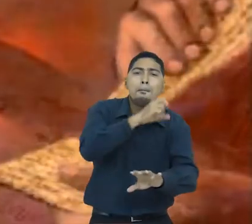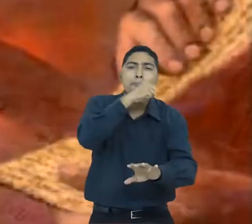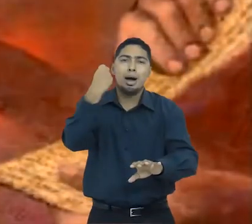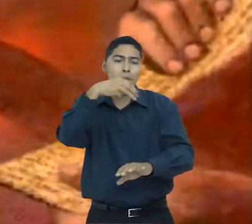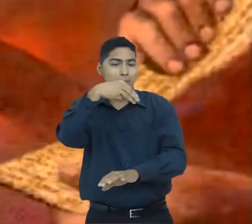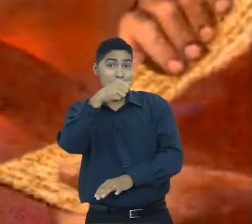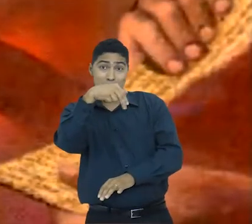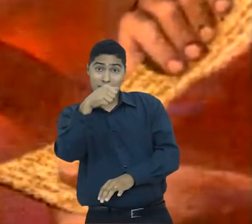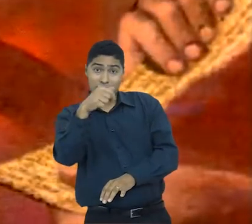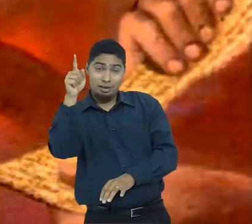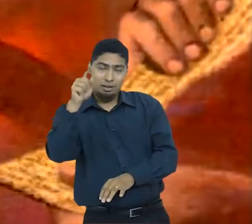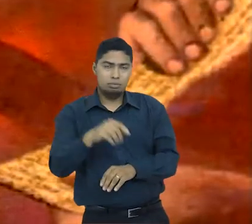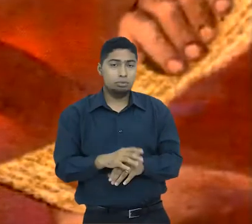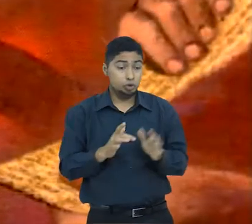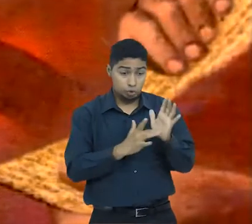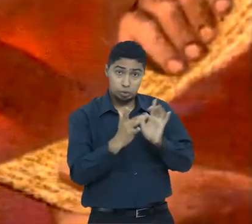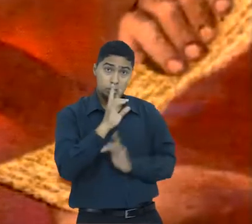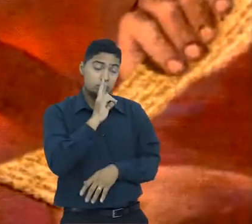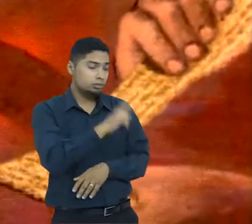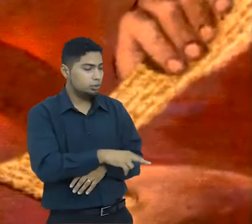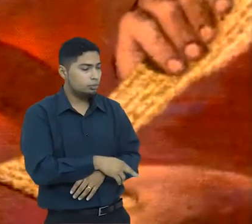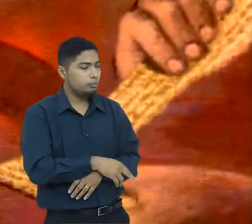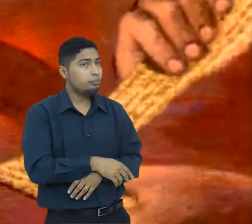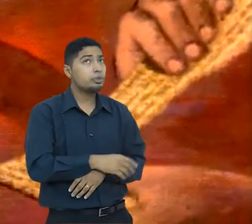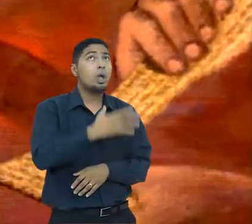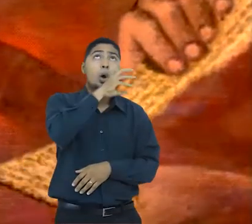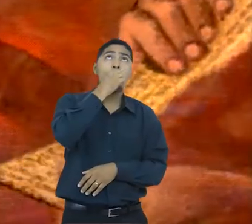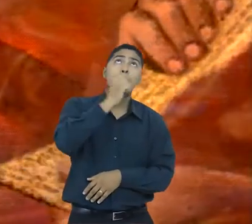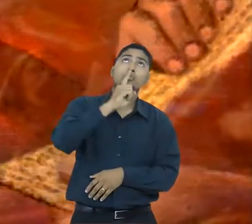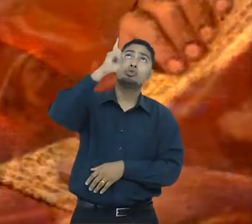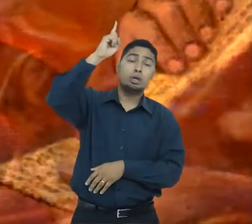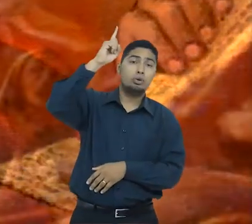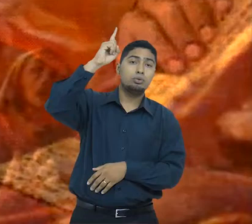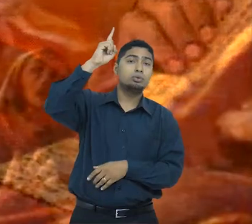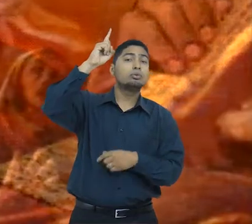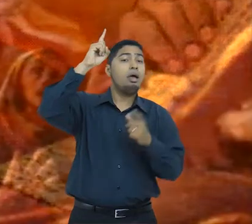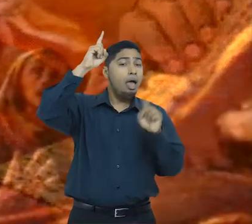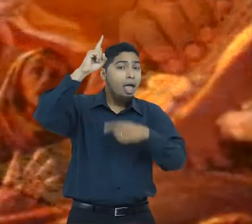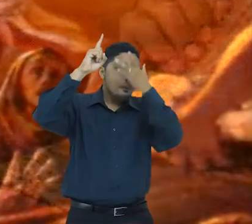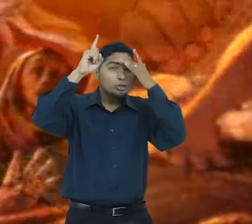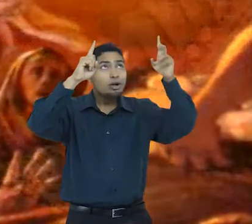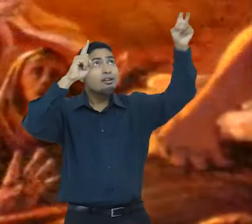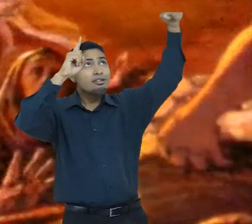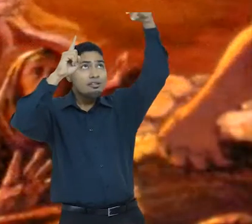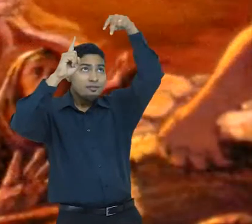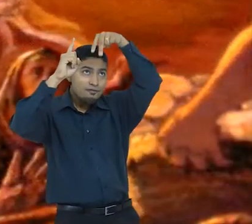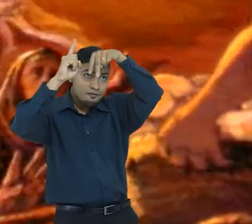povo comer." Jesus respondeu: "O pão de Deus é aquele que veio do céu e dá vida ao mundo." Eles